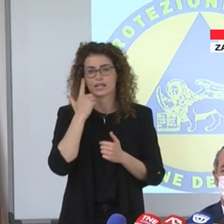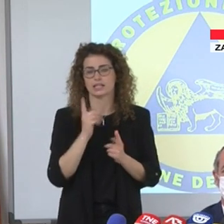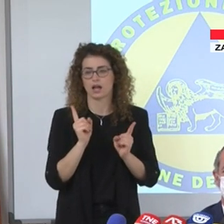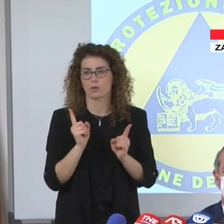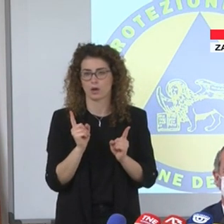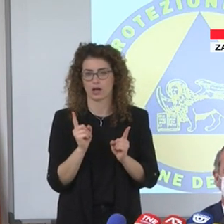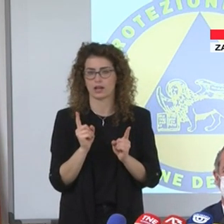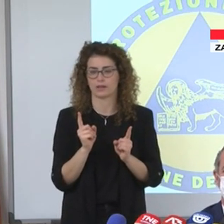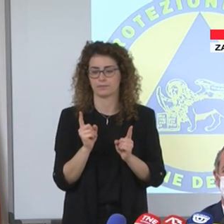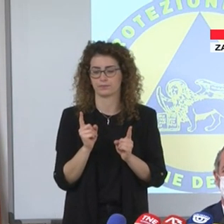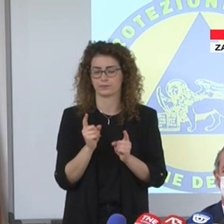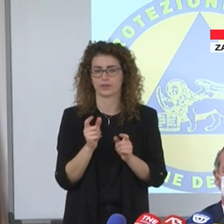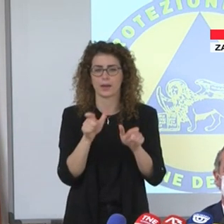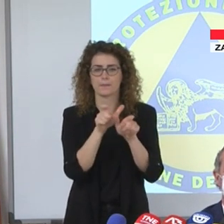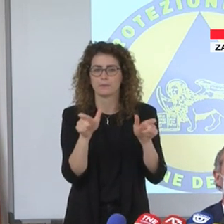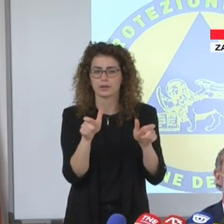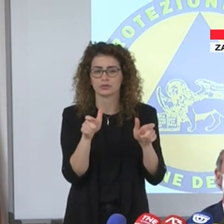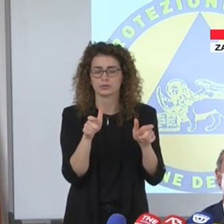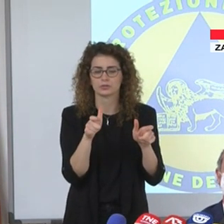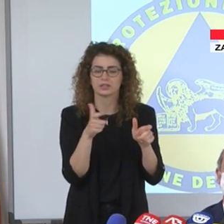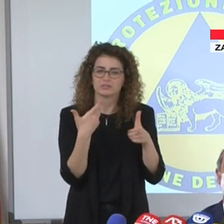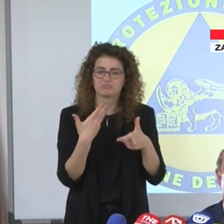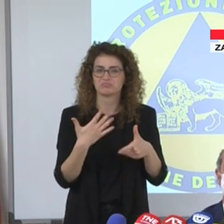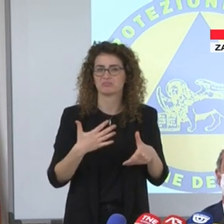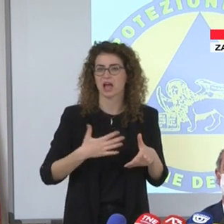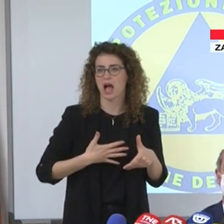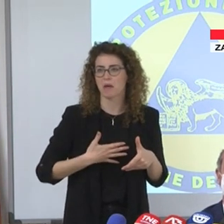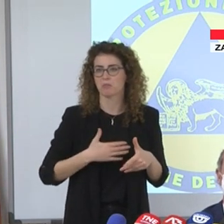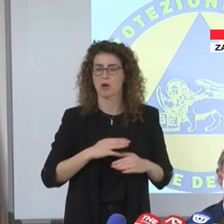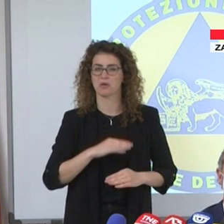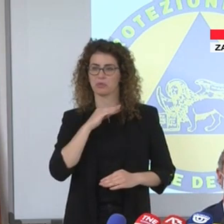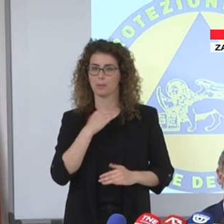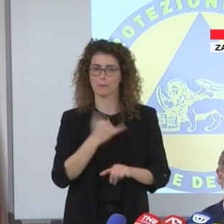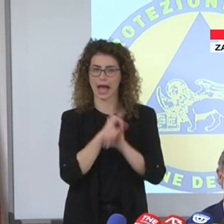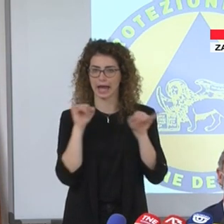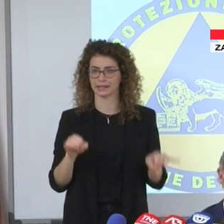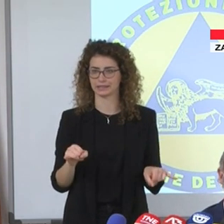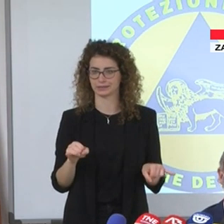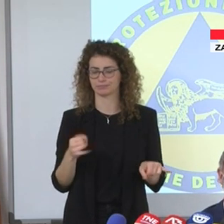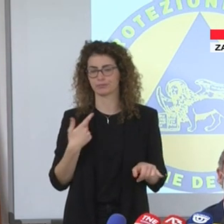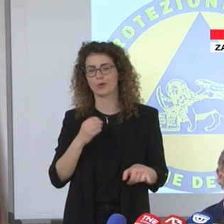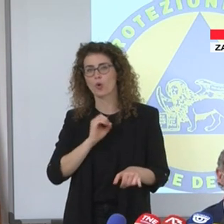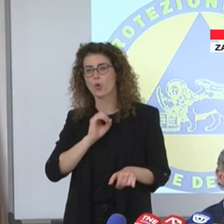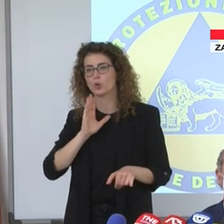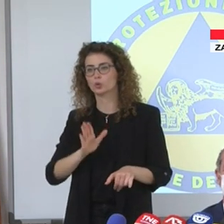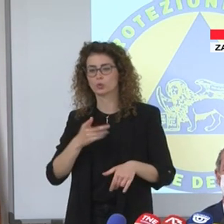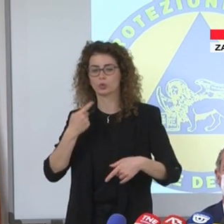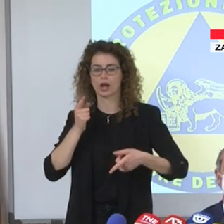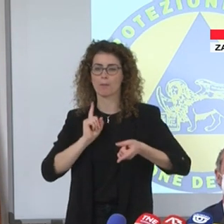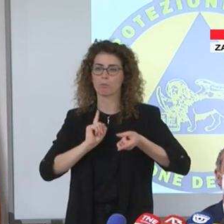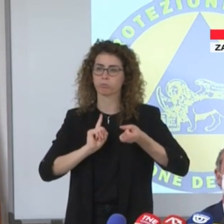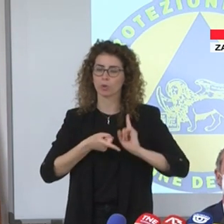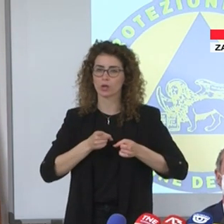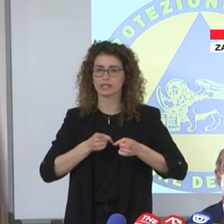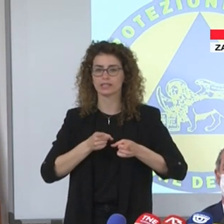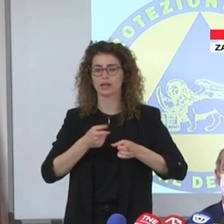tutti non si accontentano mai, però questa cultura sempre della politica, dell'amministratore che ha sempre,